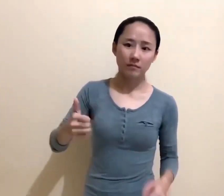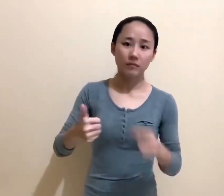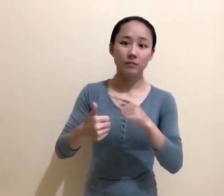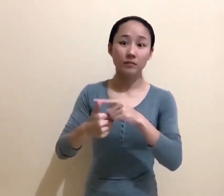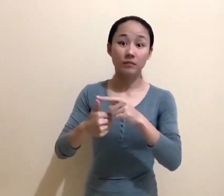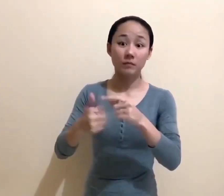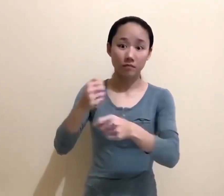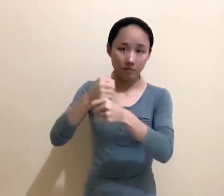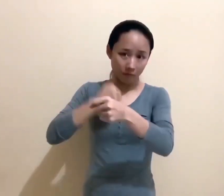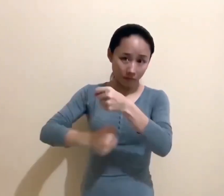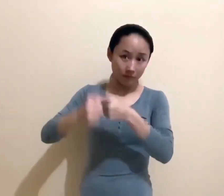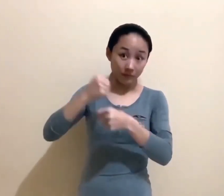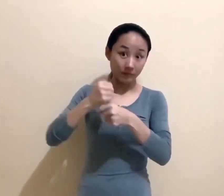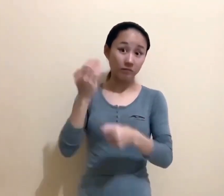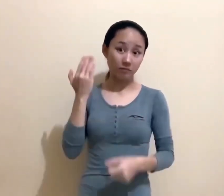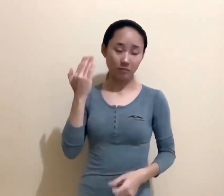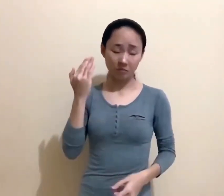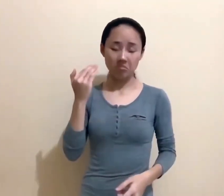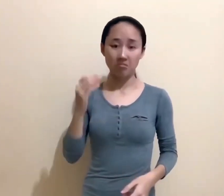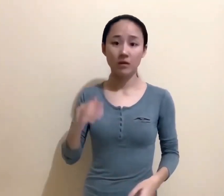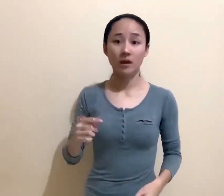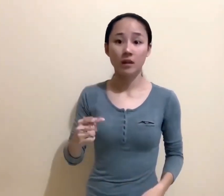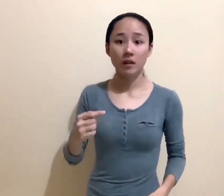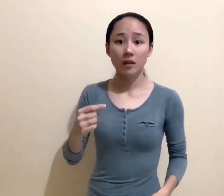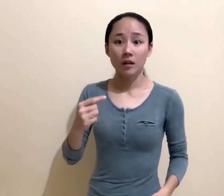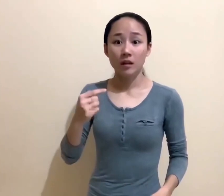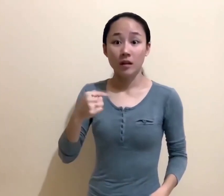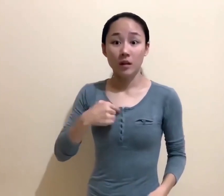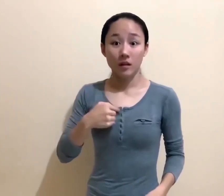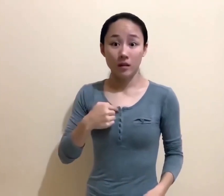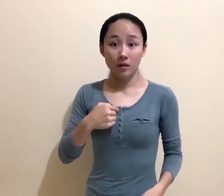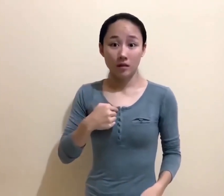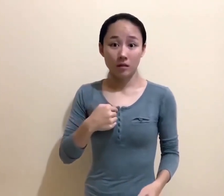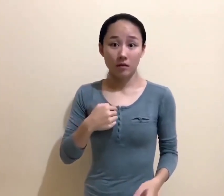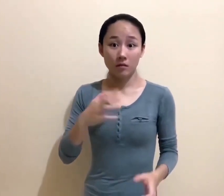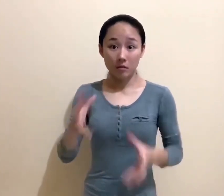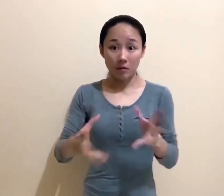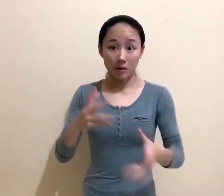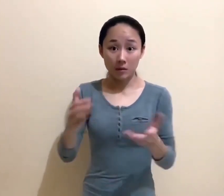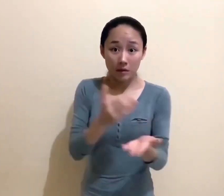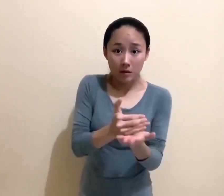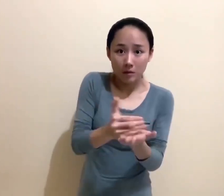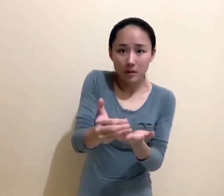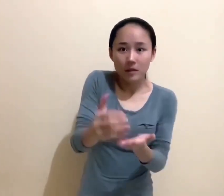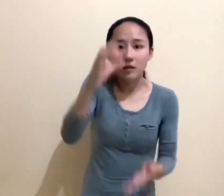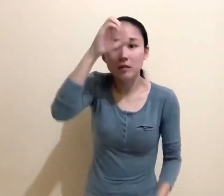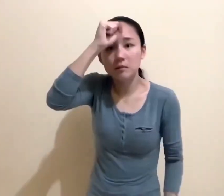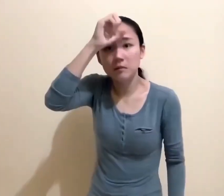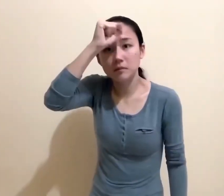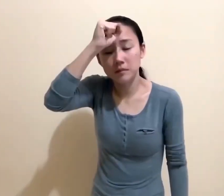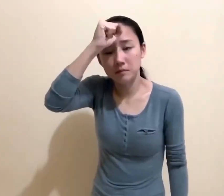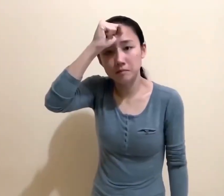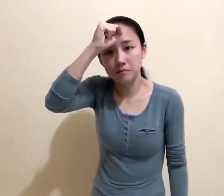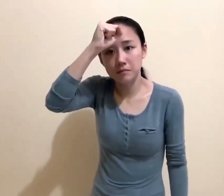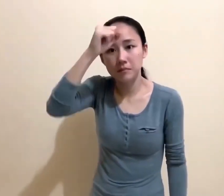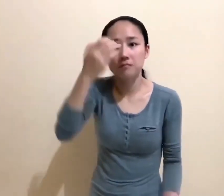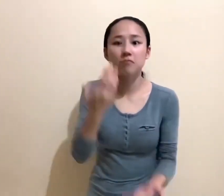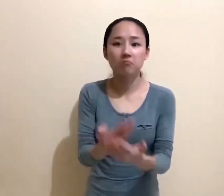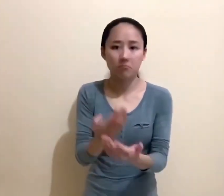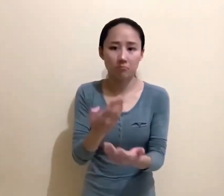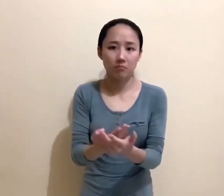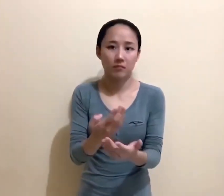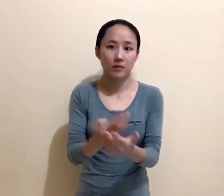Então, a partir do ano passado, eu comecei a aprender, me interessei pela